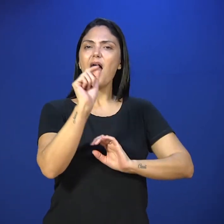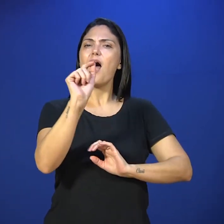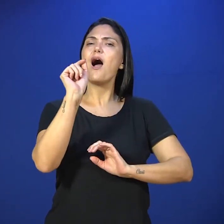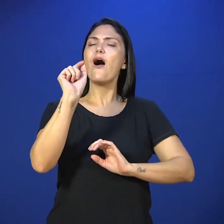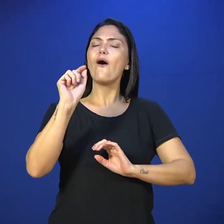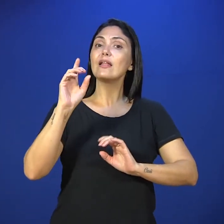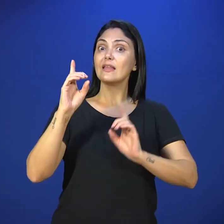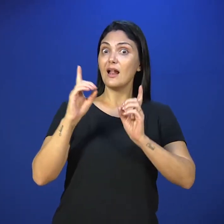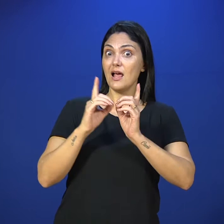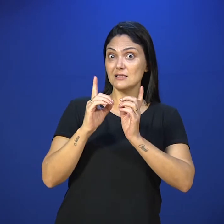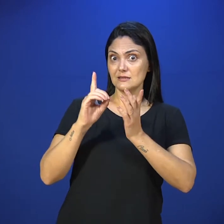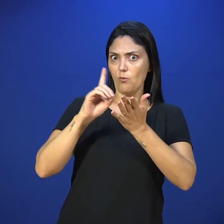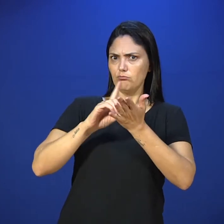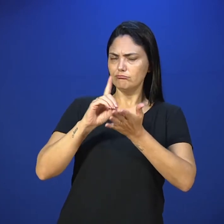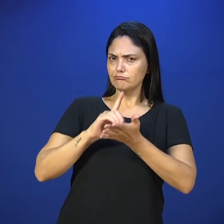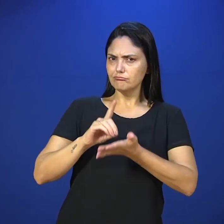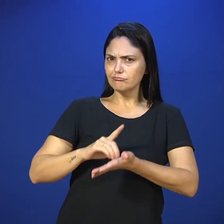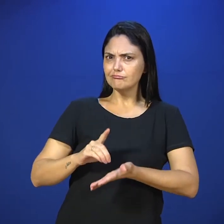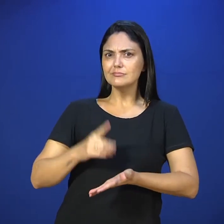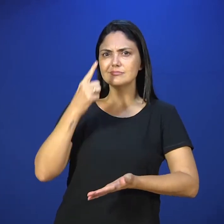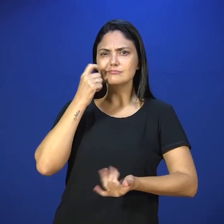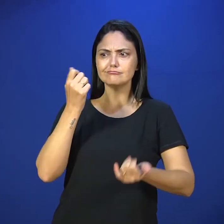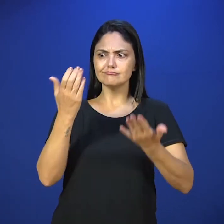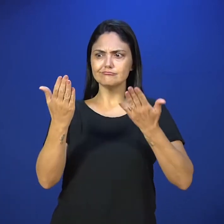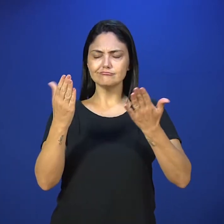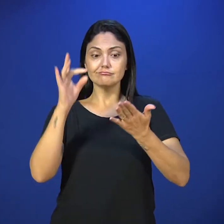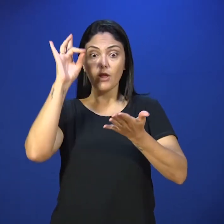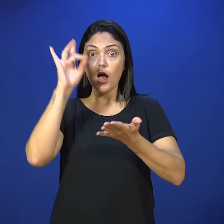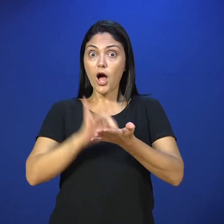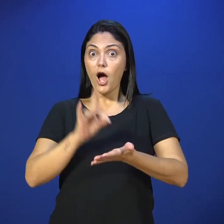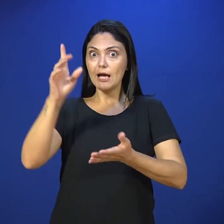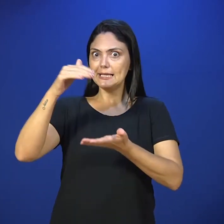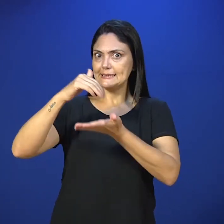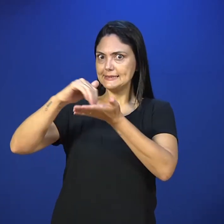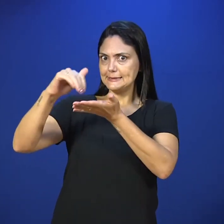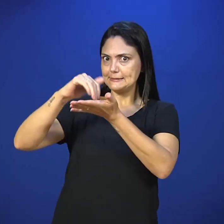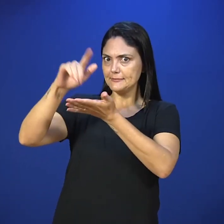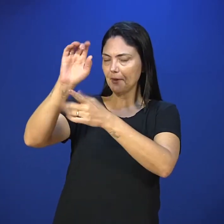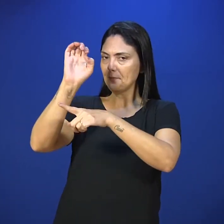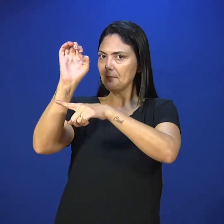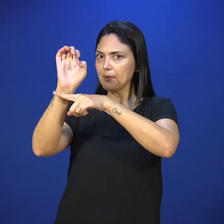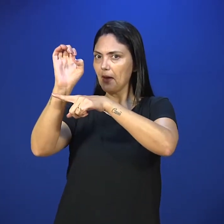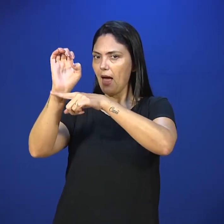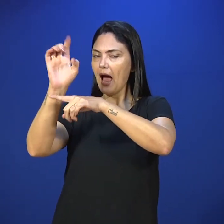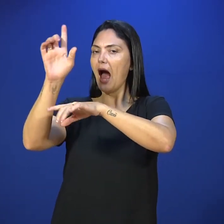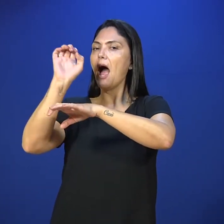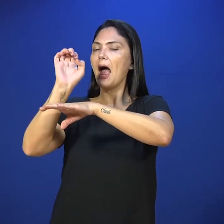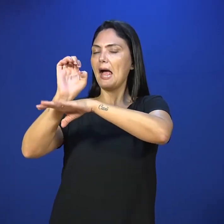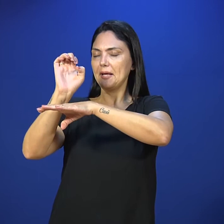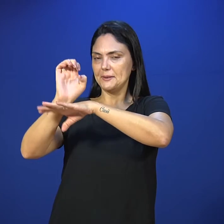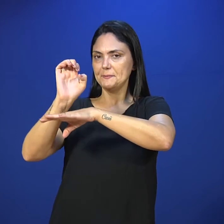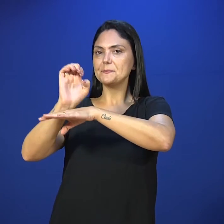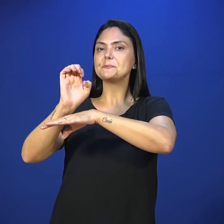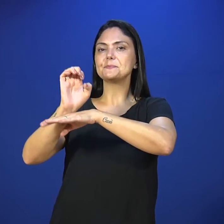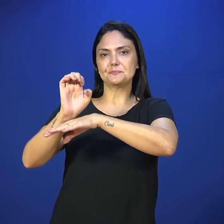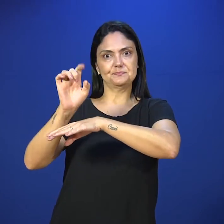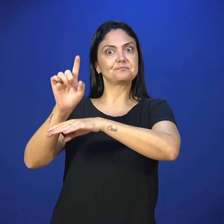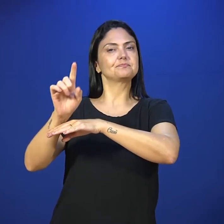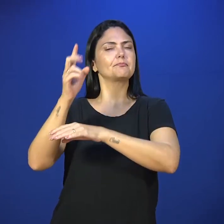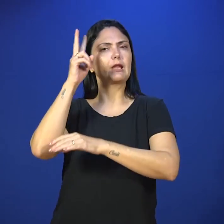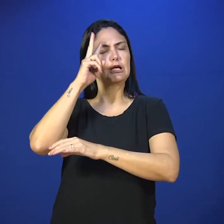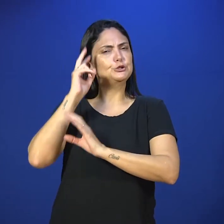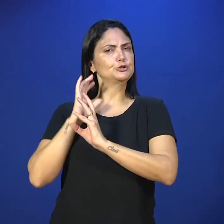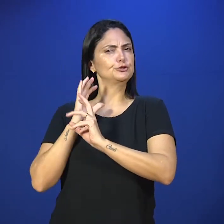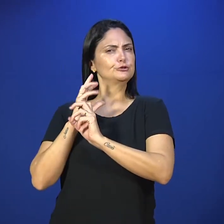de declaração de equivalência emitida pela Secretaria de Estado da Educação e uma via do